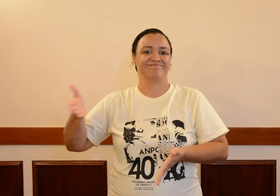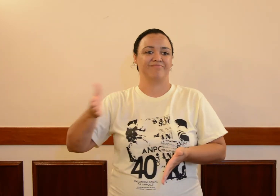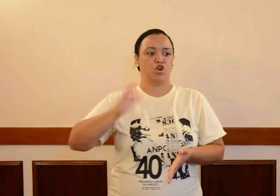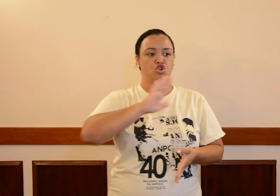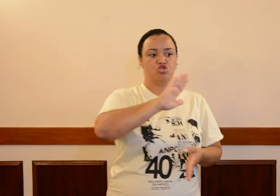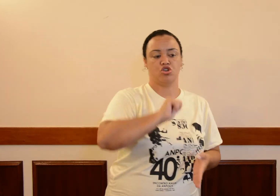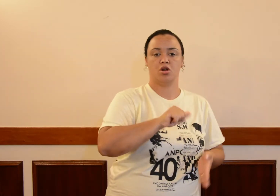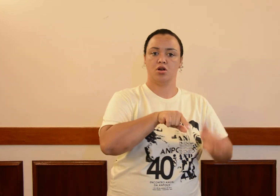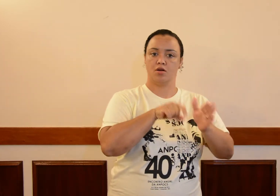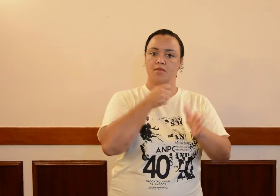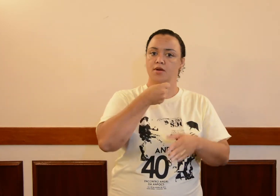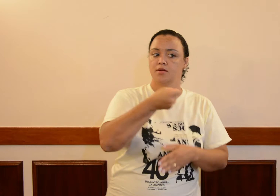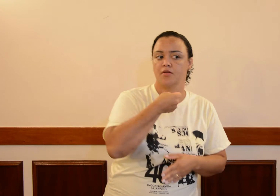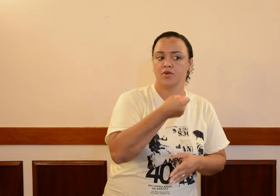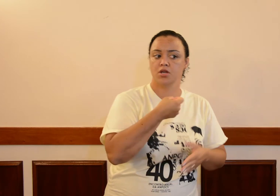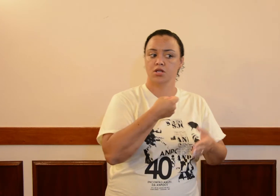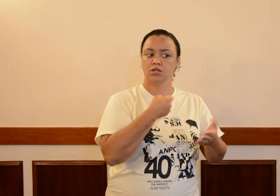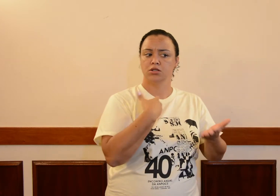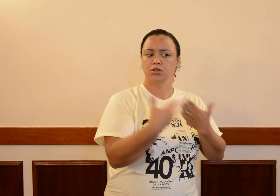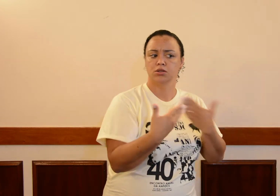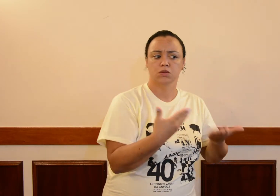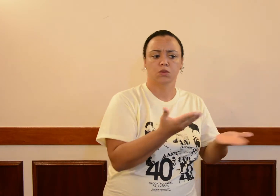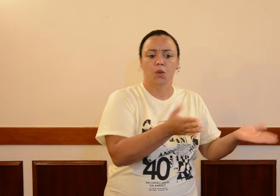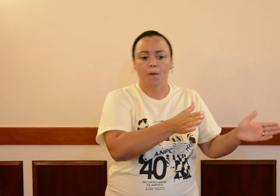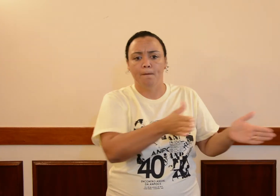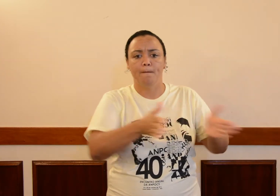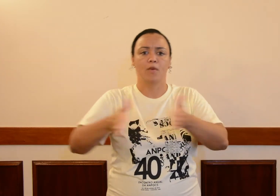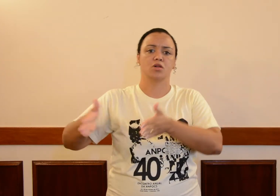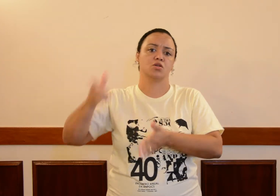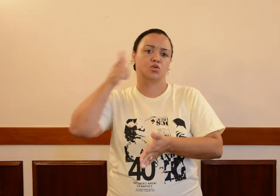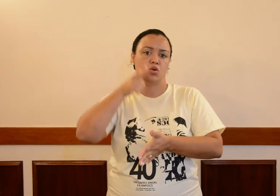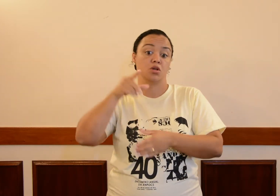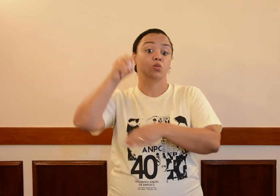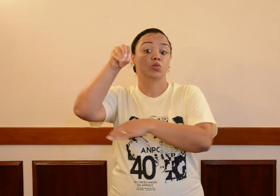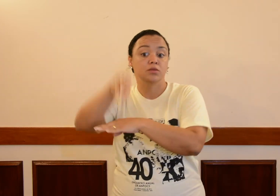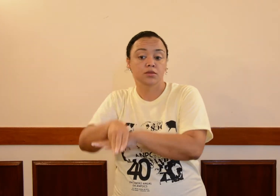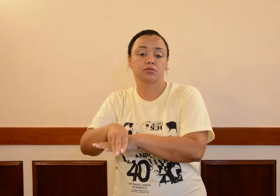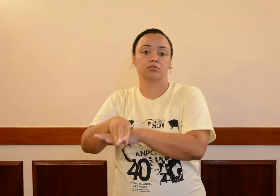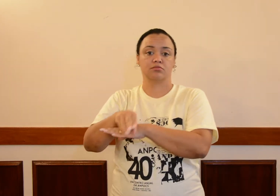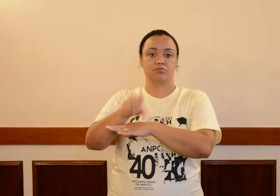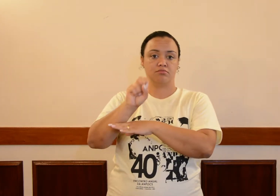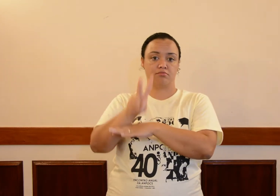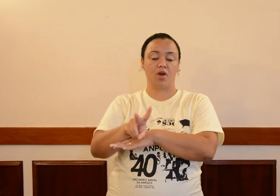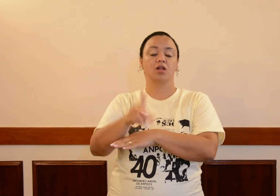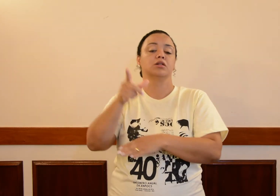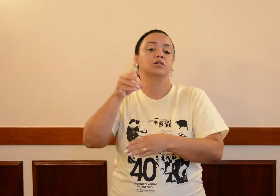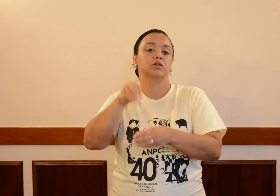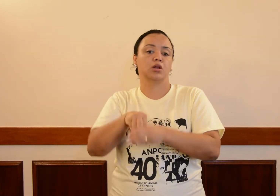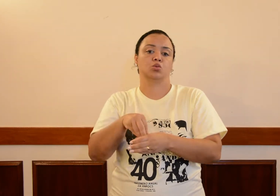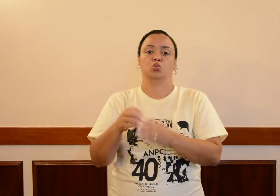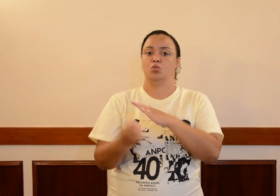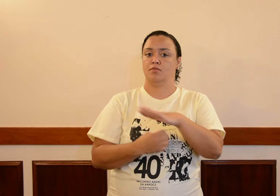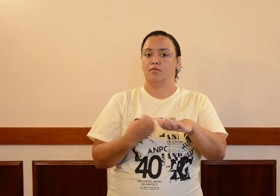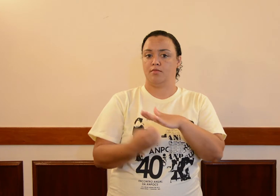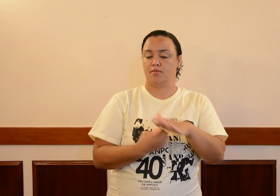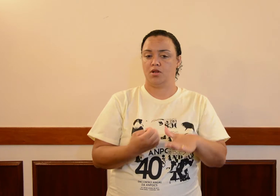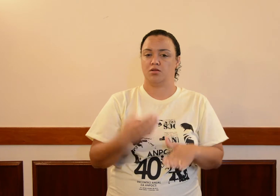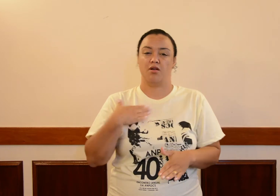contratação e permanência em uma empresa privada, se constituem como locos do meu trabalho de campo. Mais especificamente,